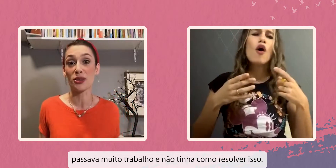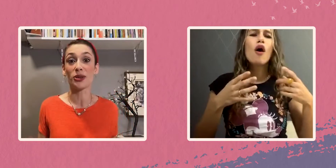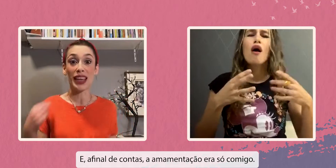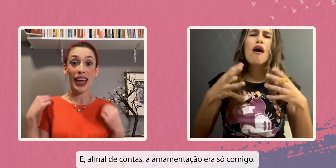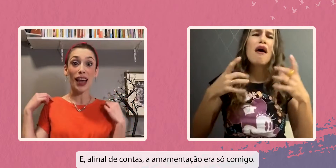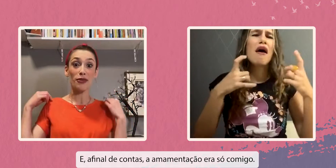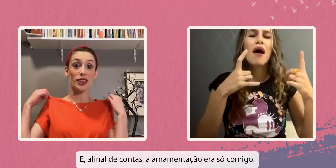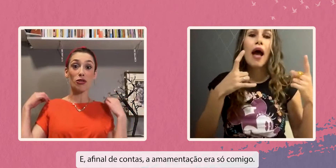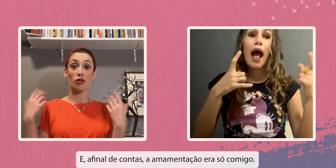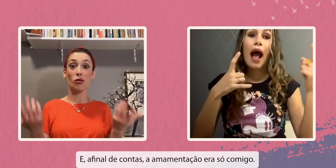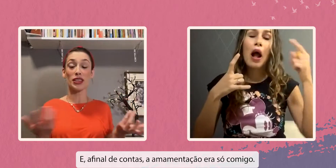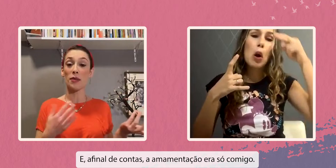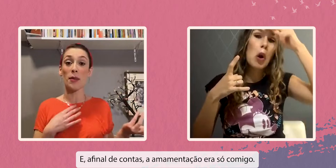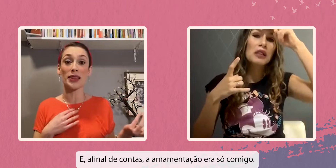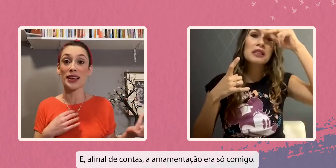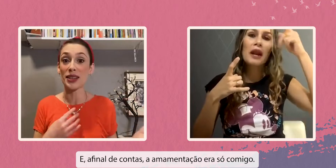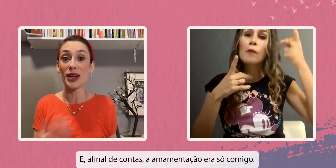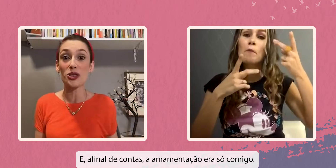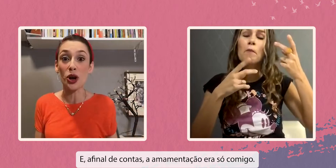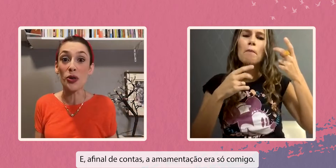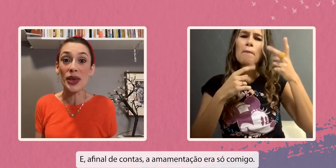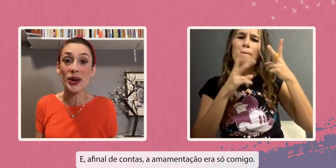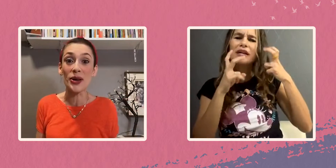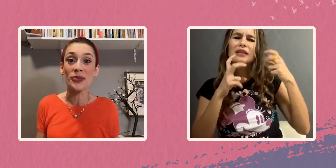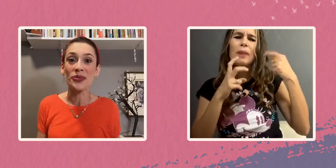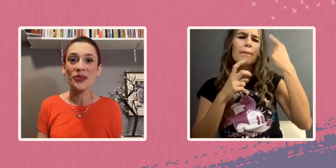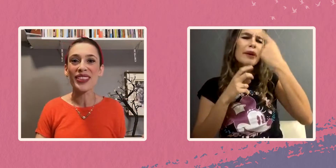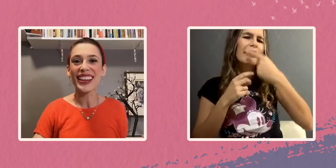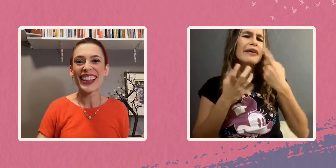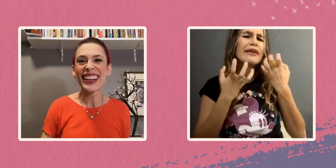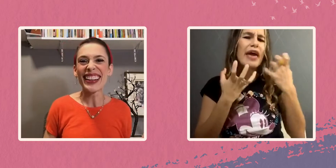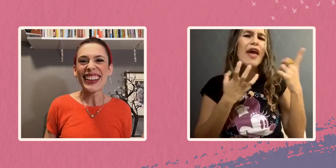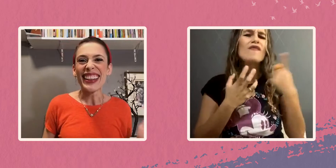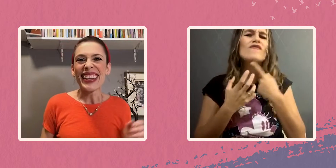resolver isso, né? Afinal de contas, a amamentação era só comigo.